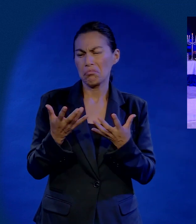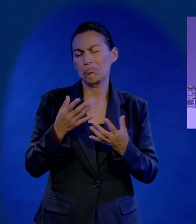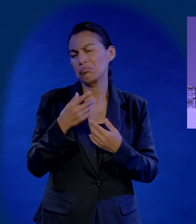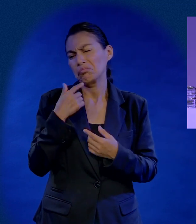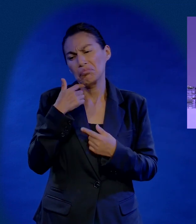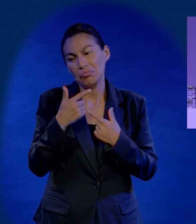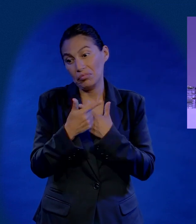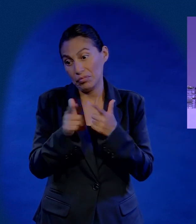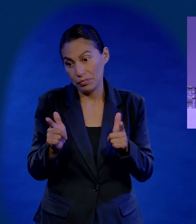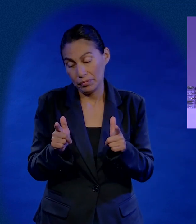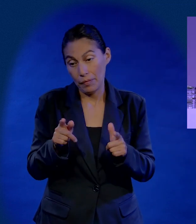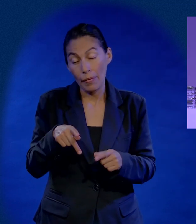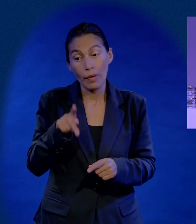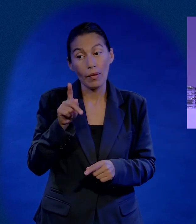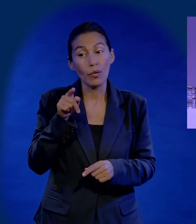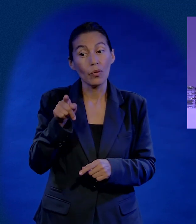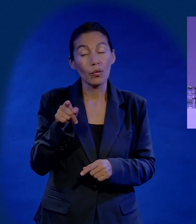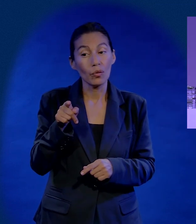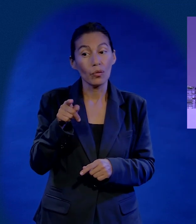Usted es libre de hacer lo que quiera.